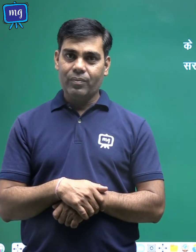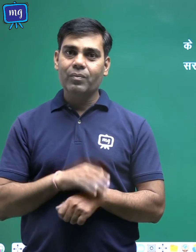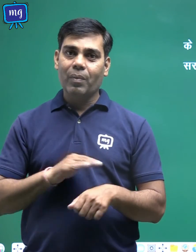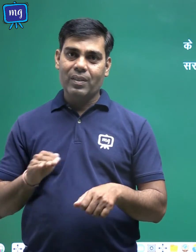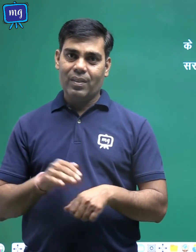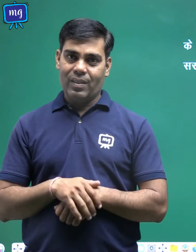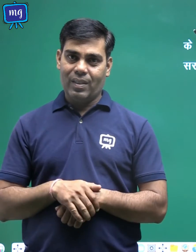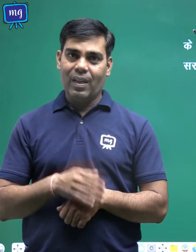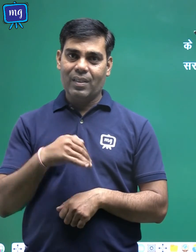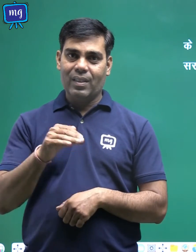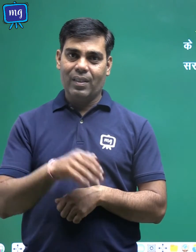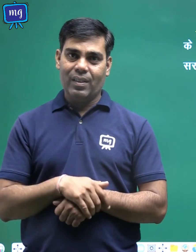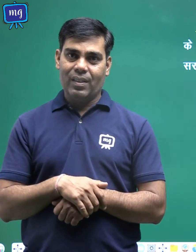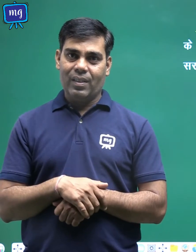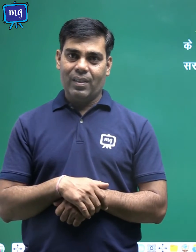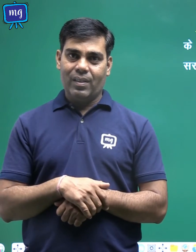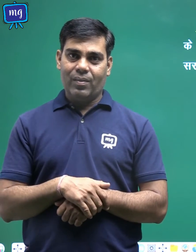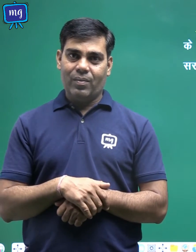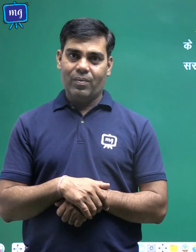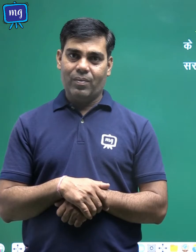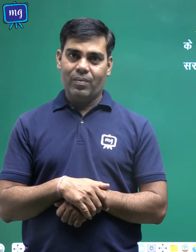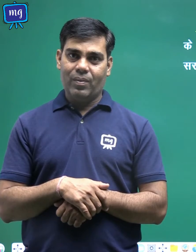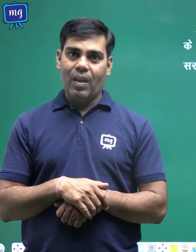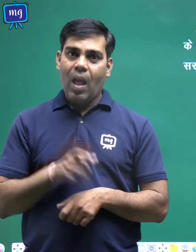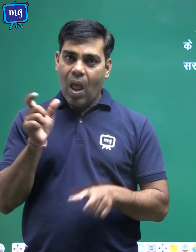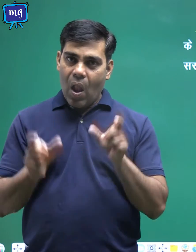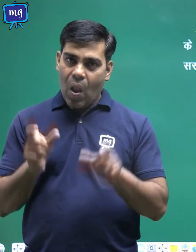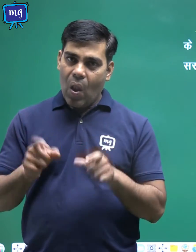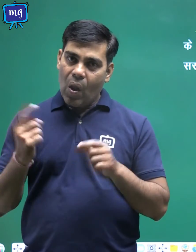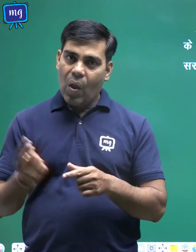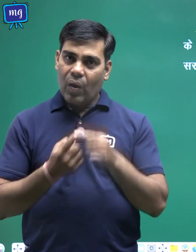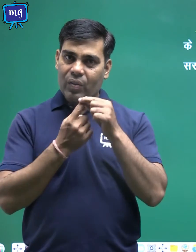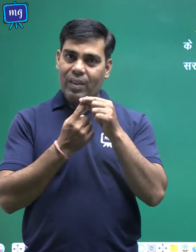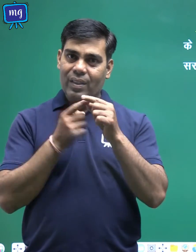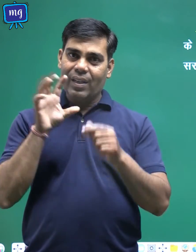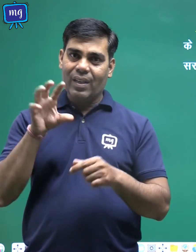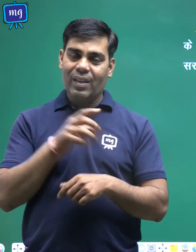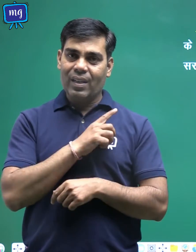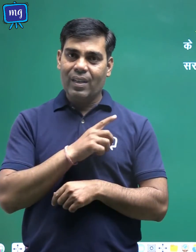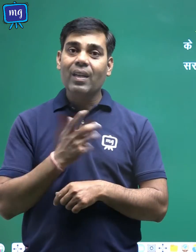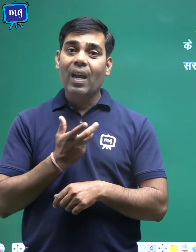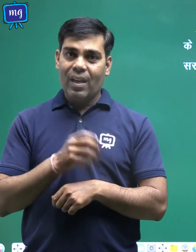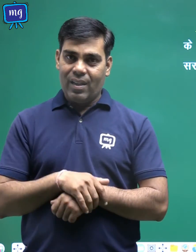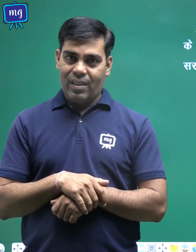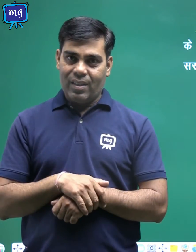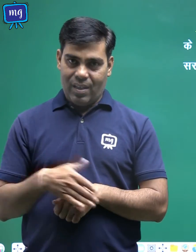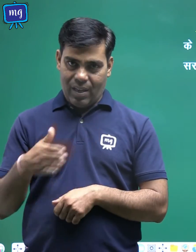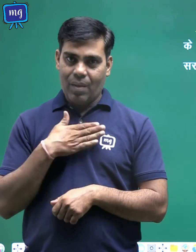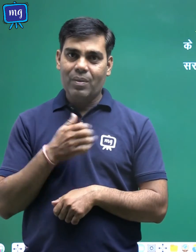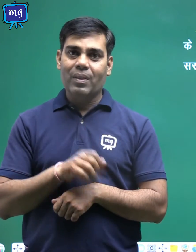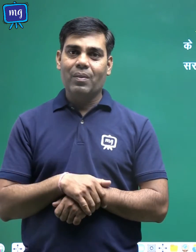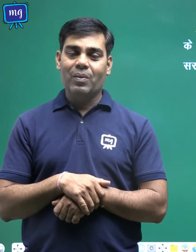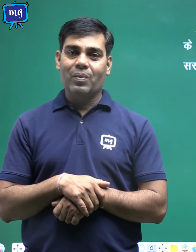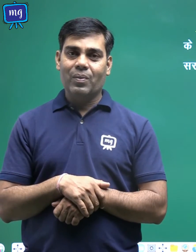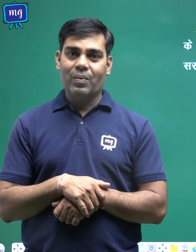बच्चों, आगे चलते हैं। लोकतंत्र। लोकतंत्र क्या है हम समझते हैं।